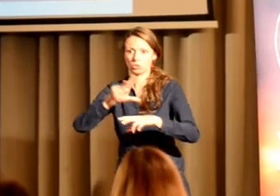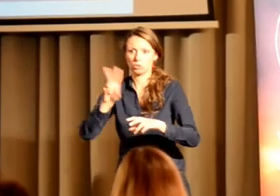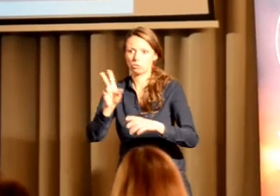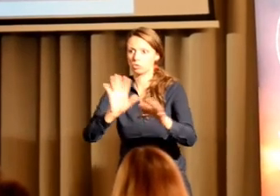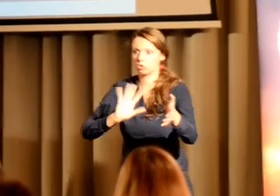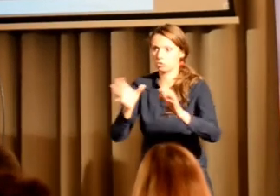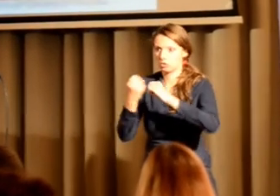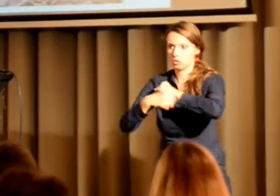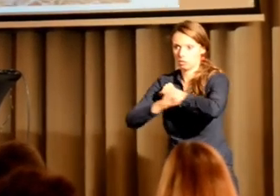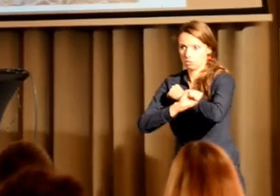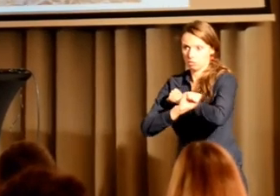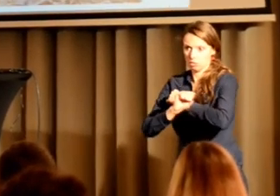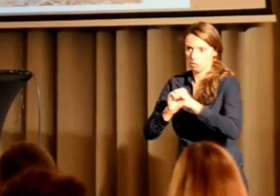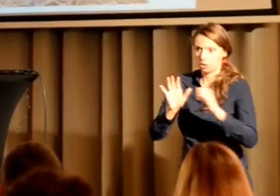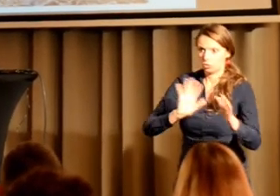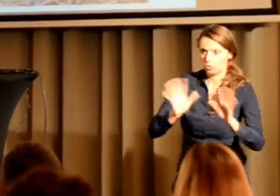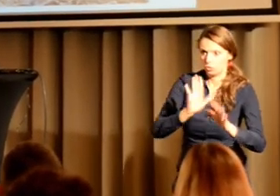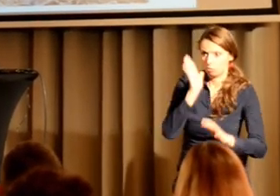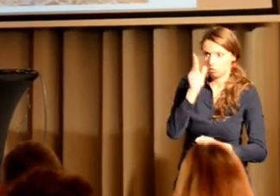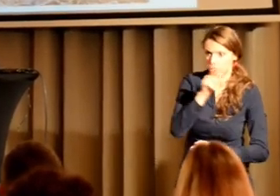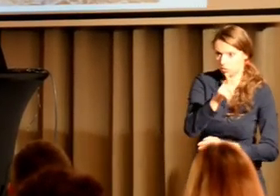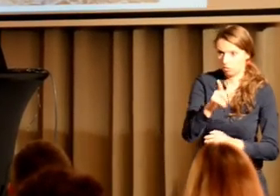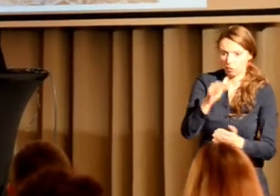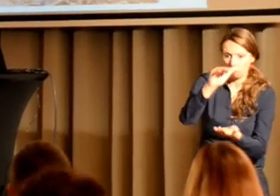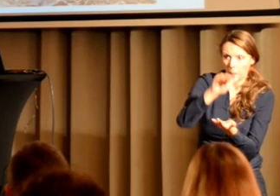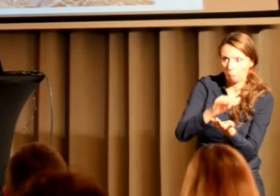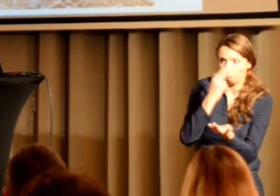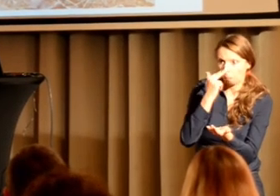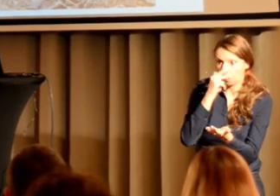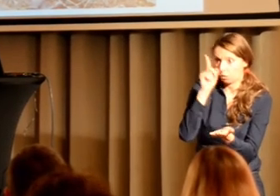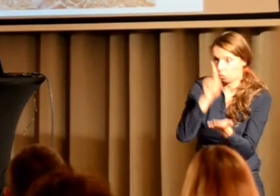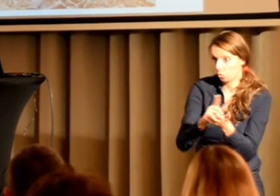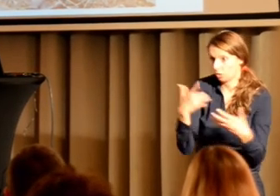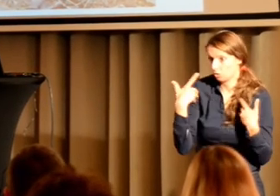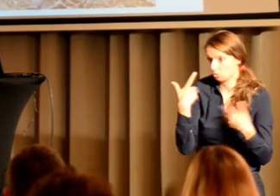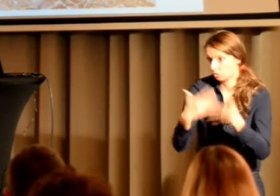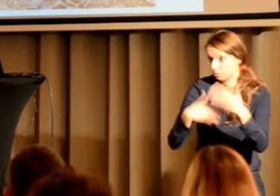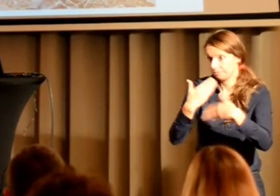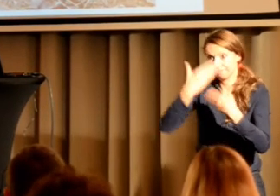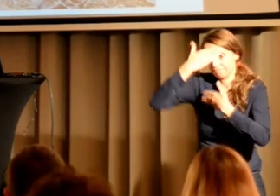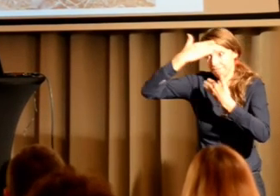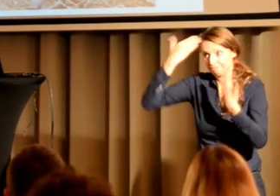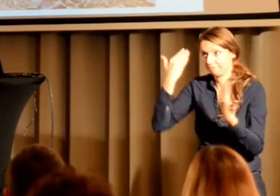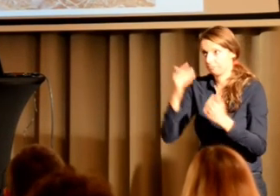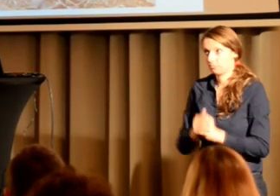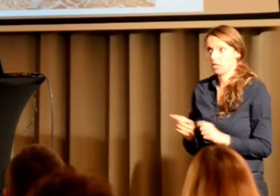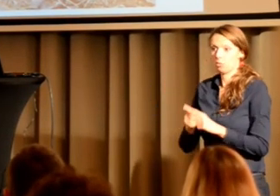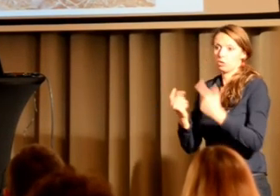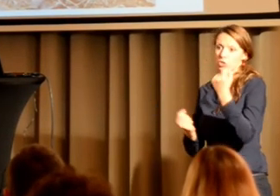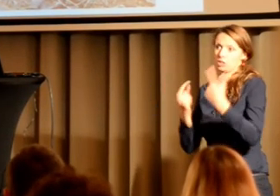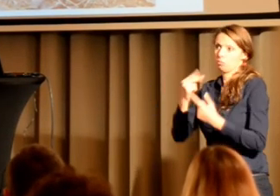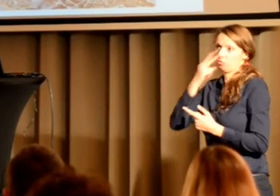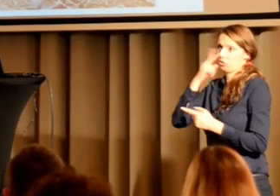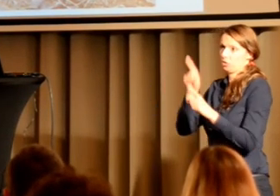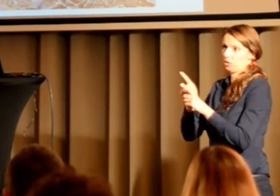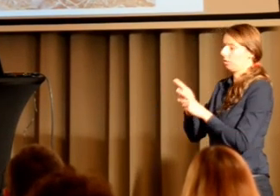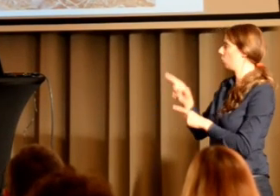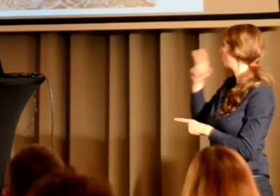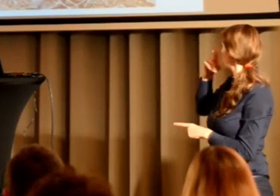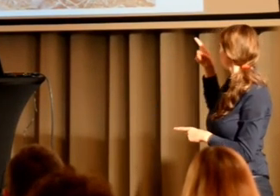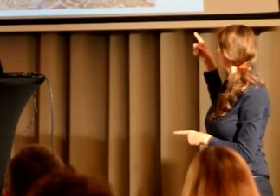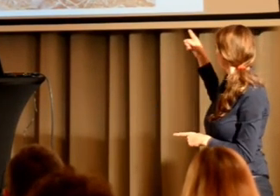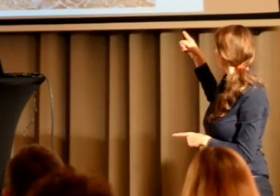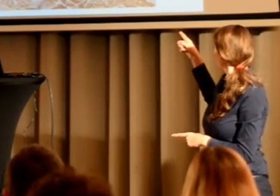tyle, żeby one przeżyły. Giną też we wnykach kłusowników. Tutaj macie taki przykład też samicy,